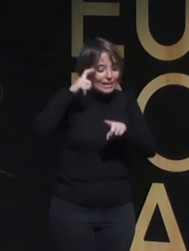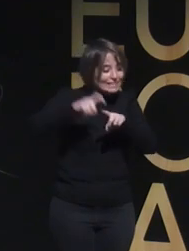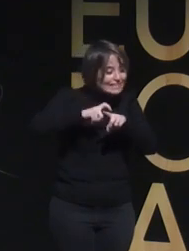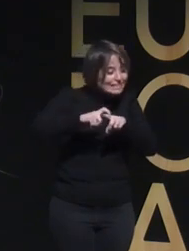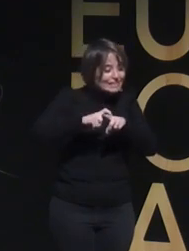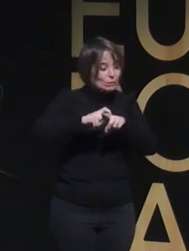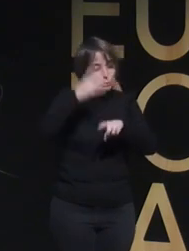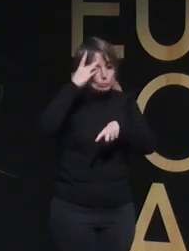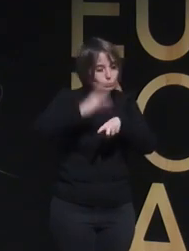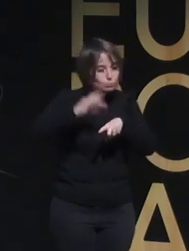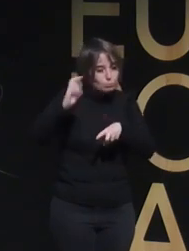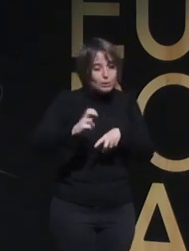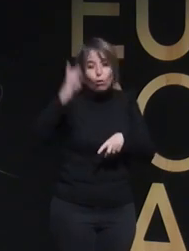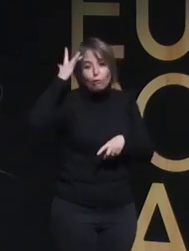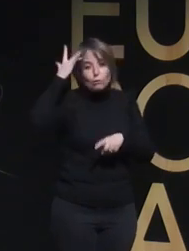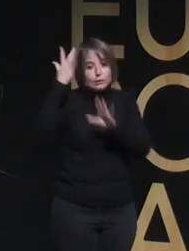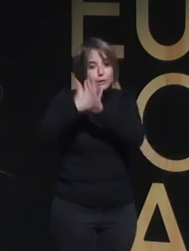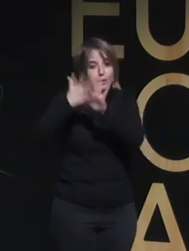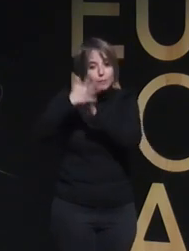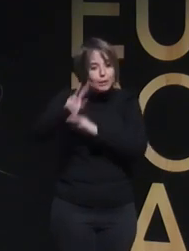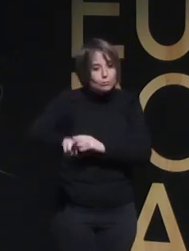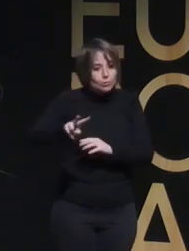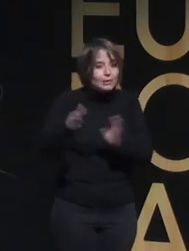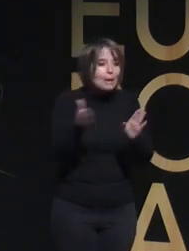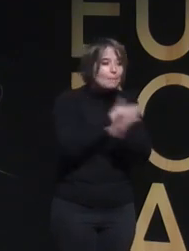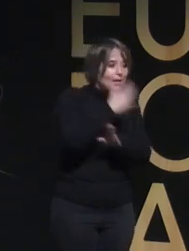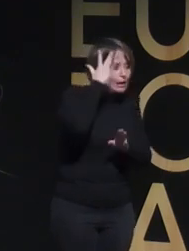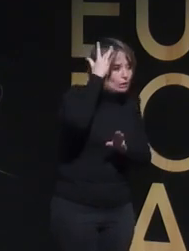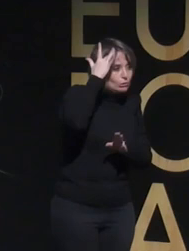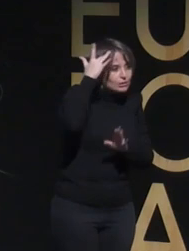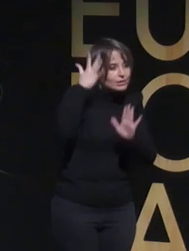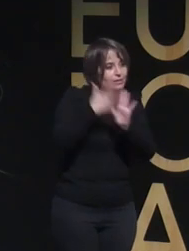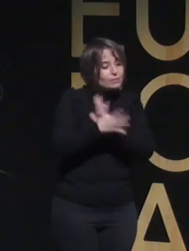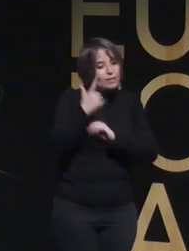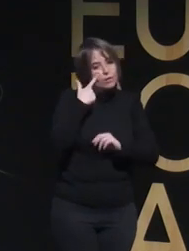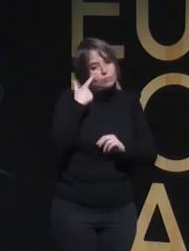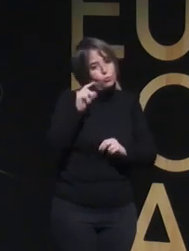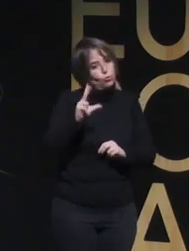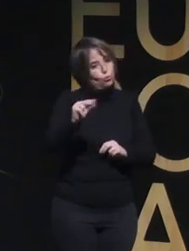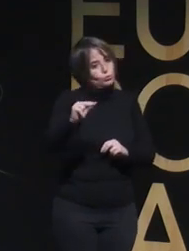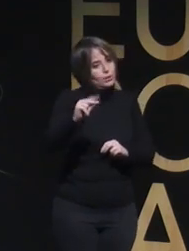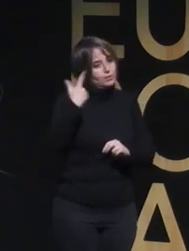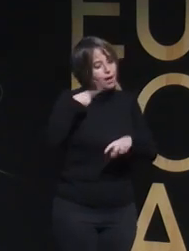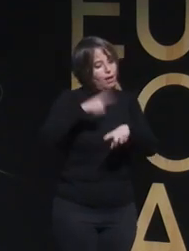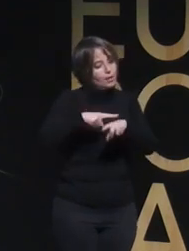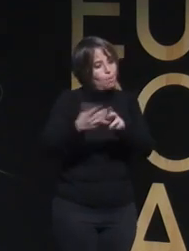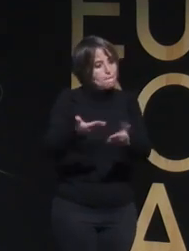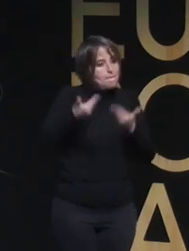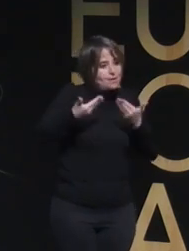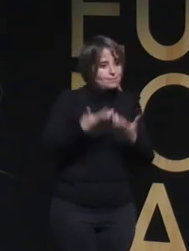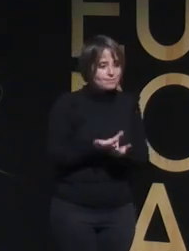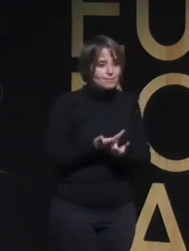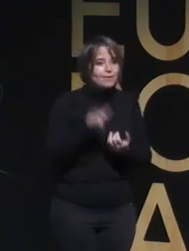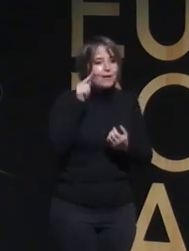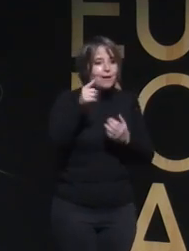pero de adolescencia casi nunca se ha hablado. La preadolescencia es una forma de decirnos, hostia, estamos adelantando la adolescencia.